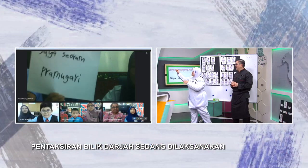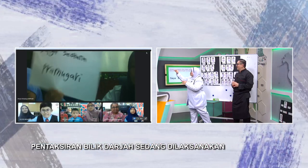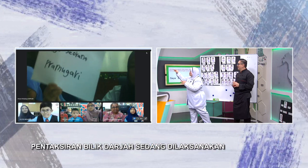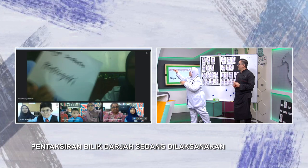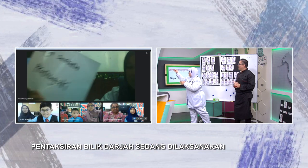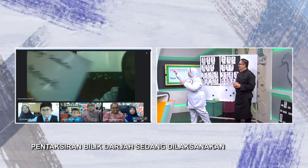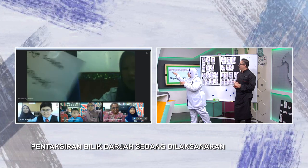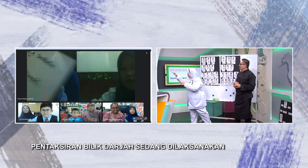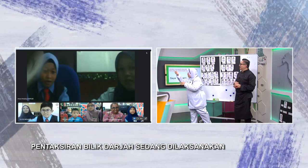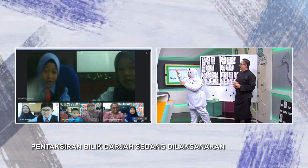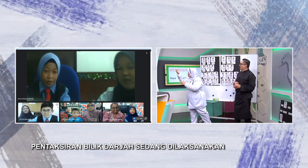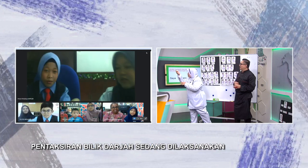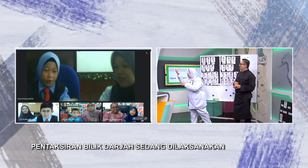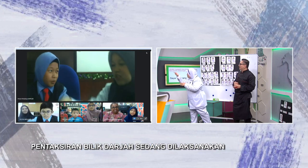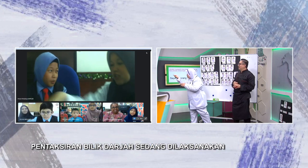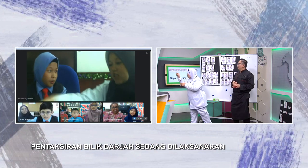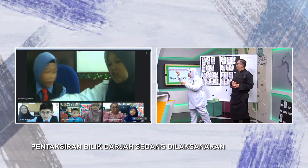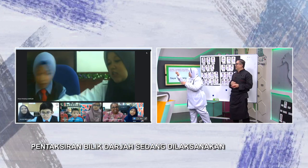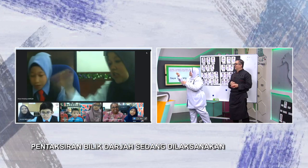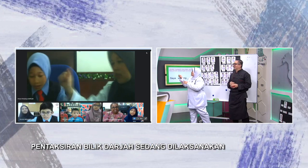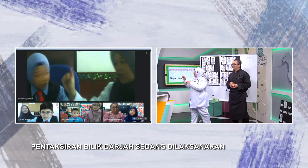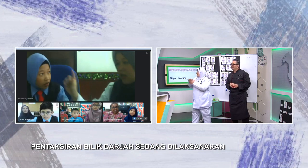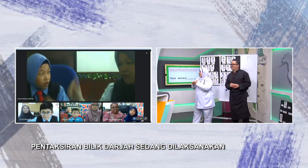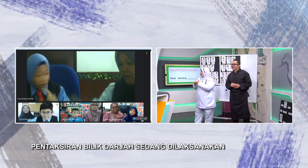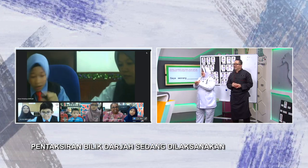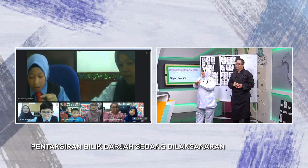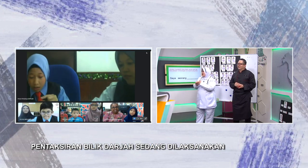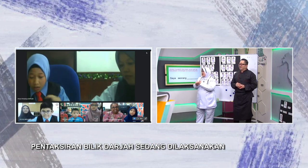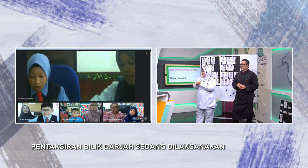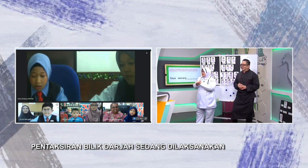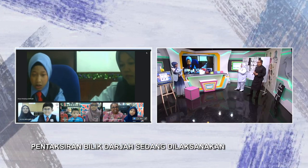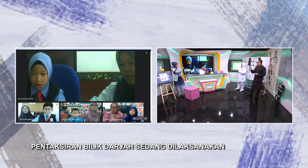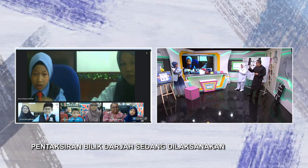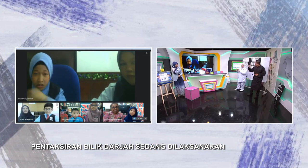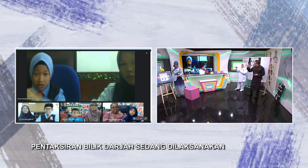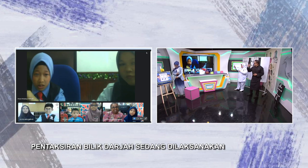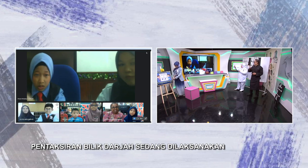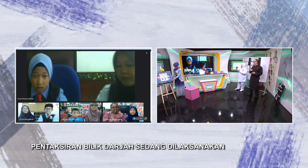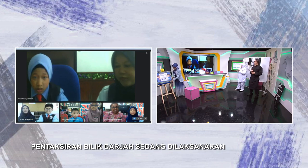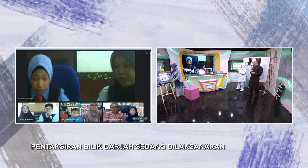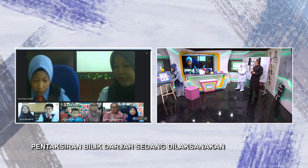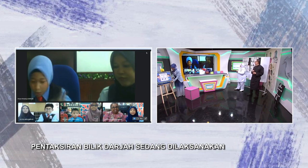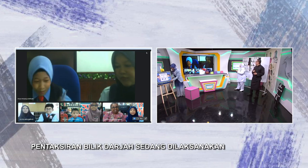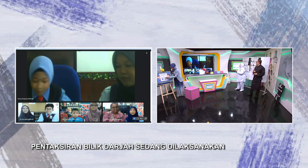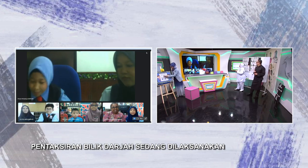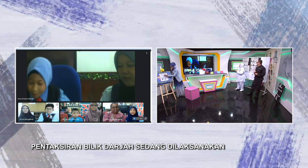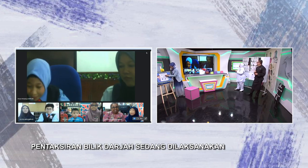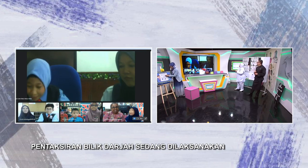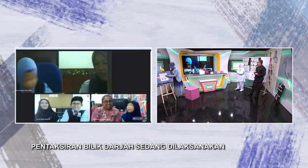G itu betul kan? G sikit. Okey. Pramugari. Berapa bintang cikgu? Satu mata. Satu mata.